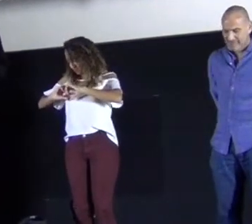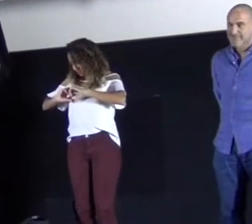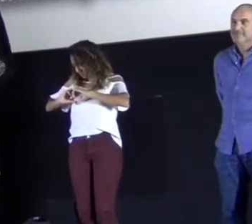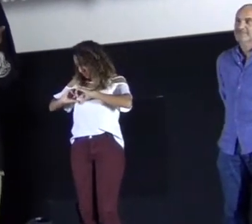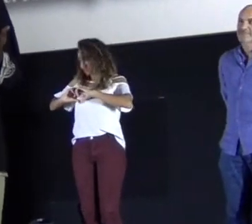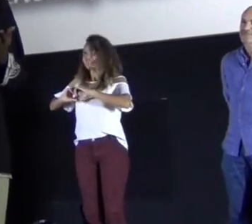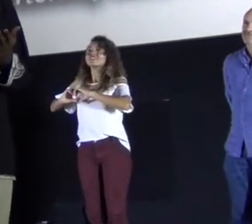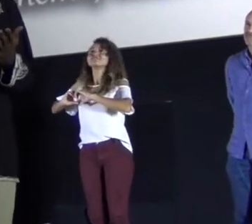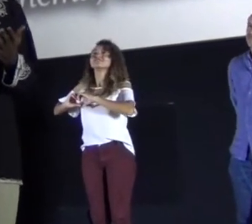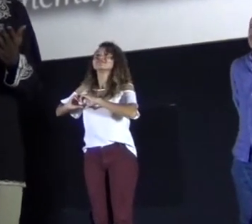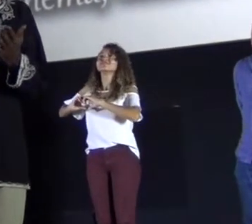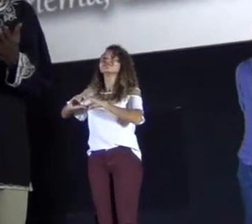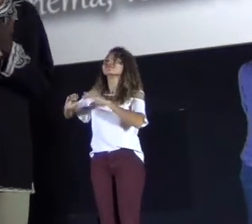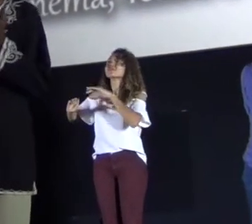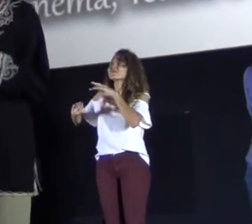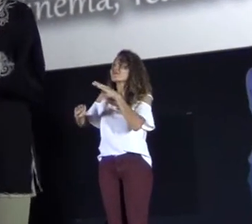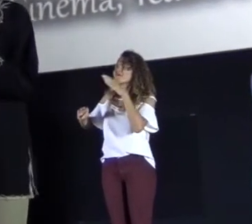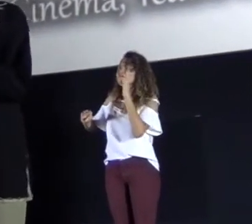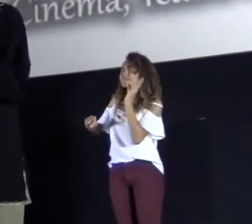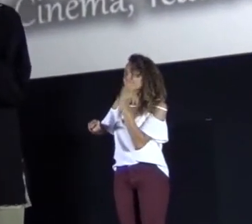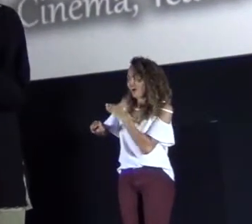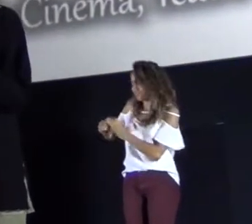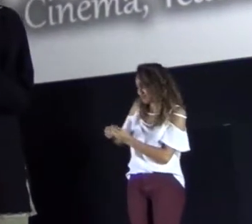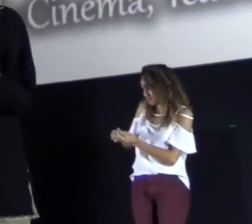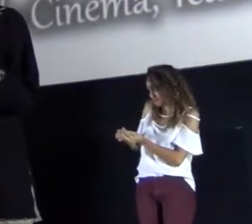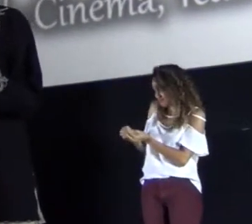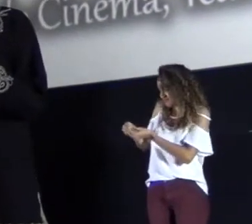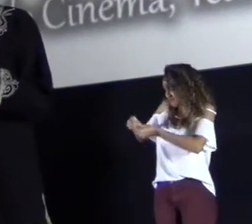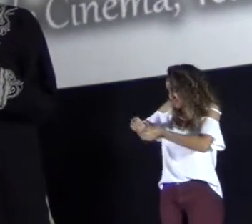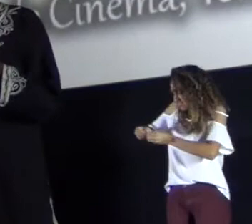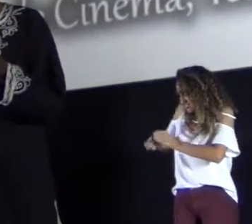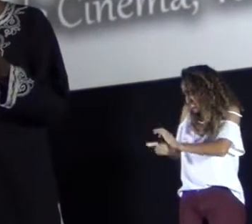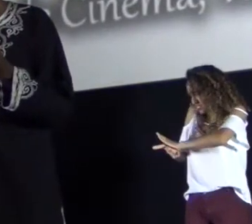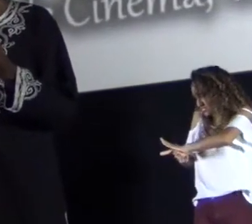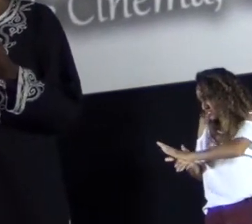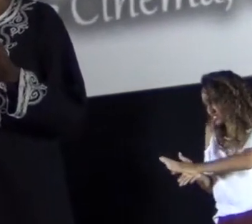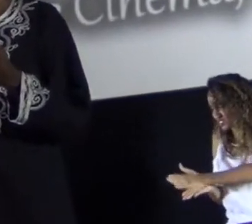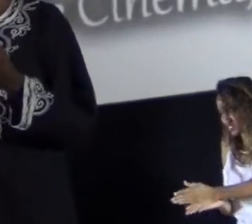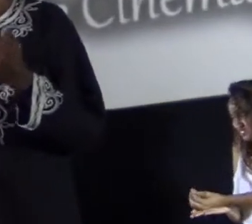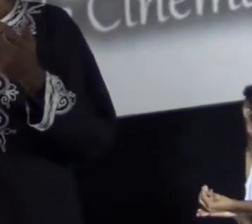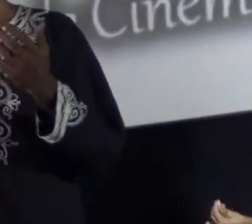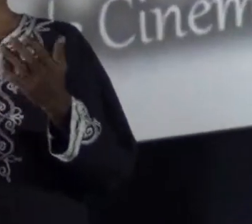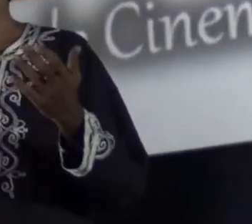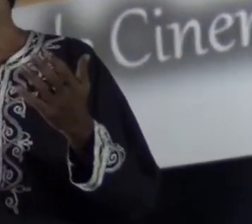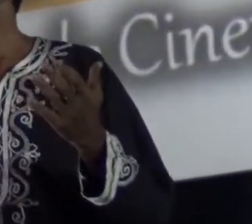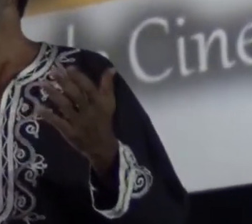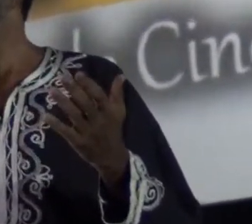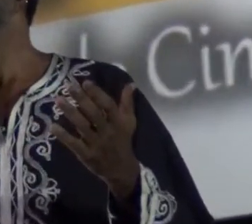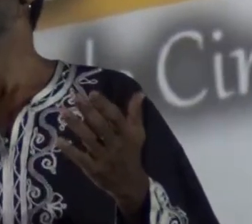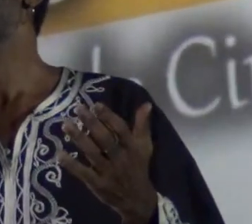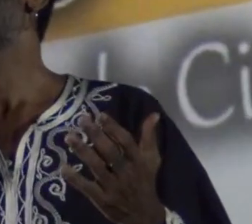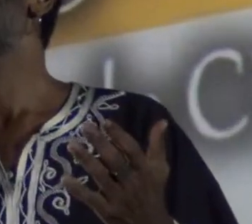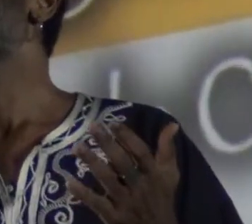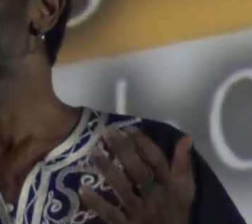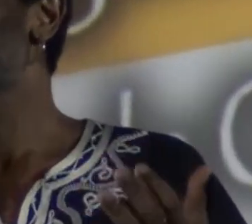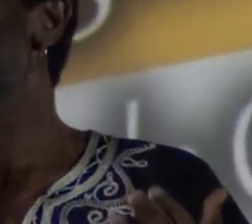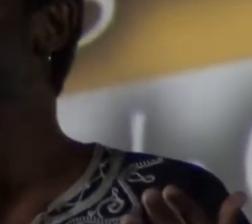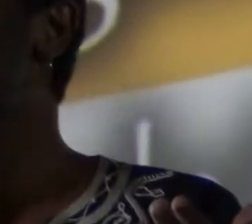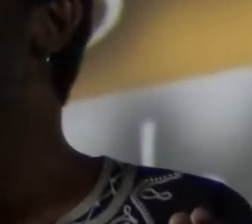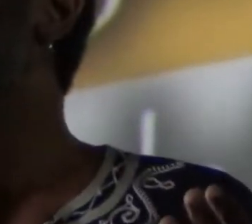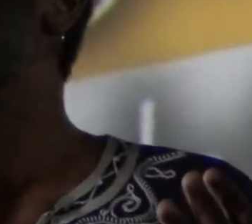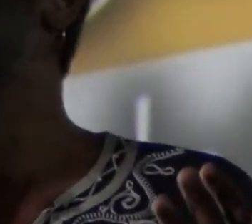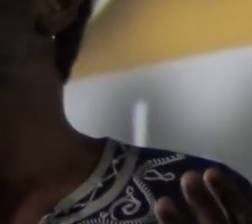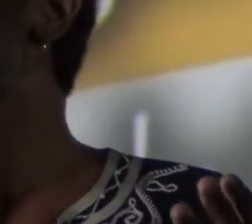Do mal será queimada a semente, e o amor